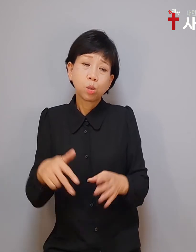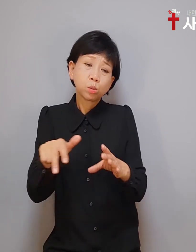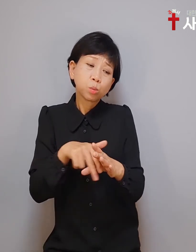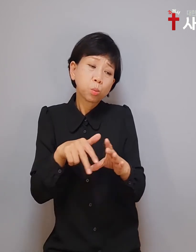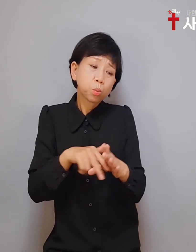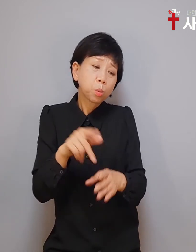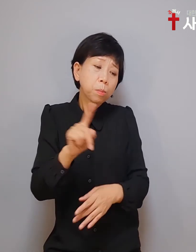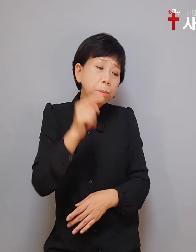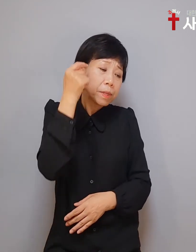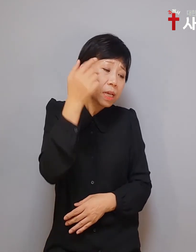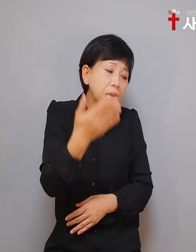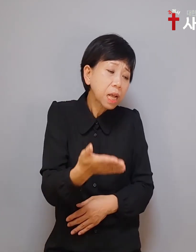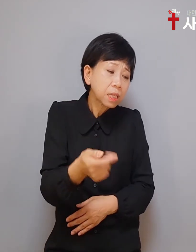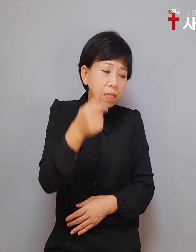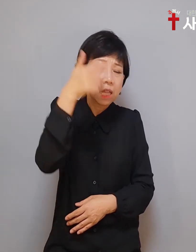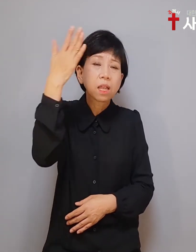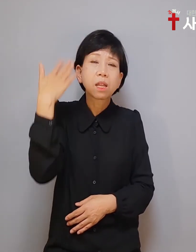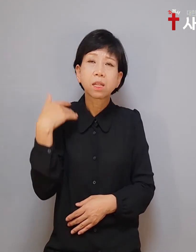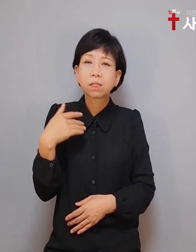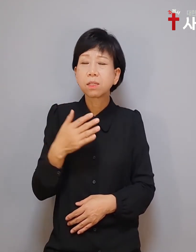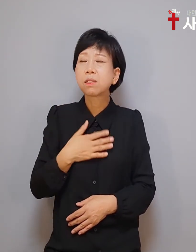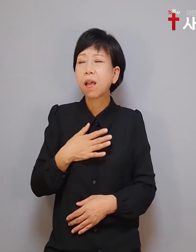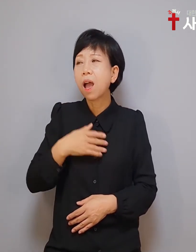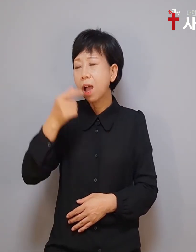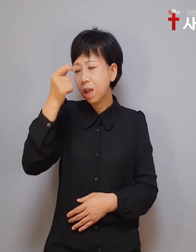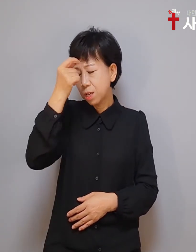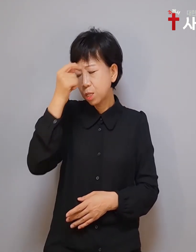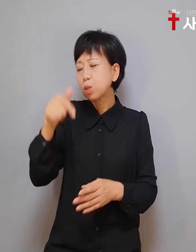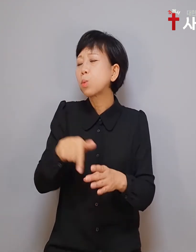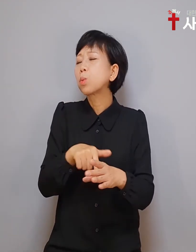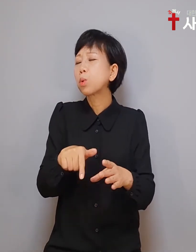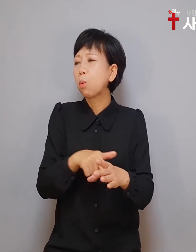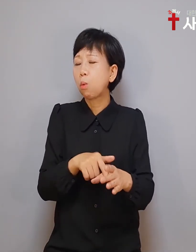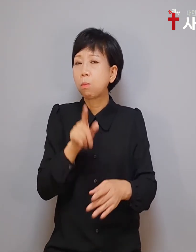이제는 종교가 뭡니까? 무교입니다.